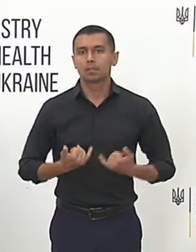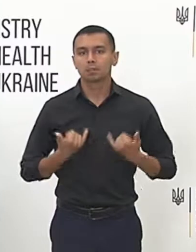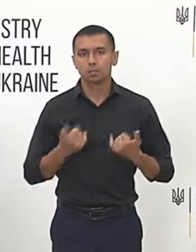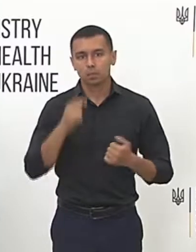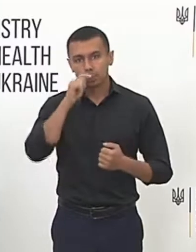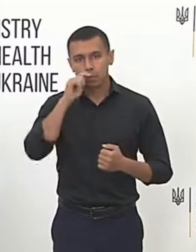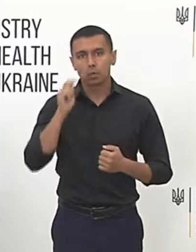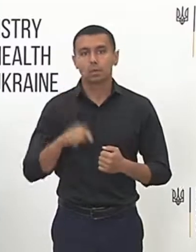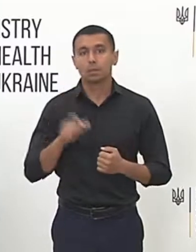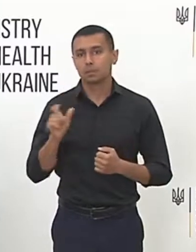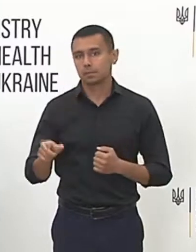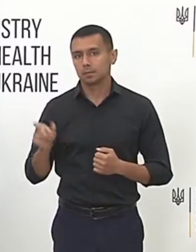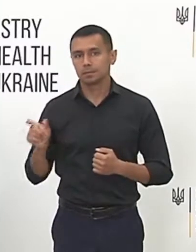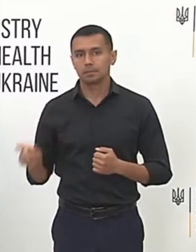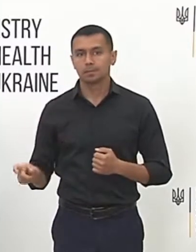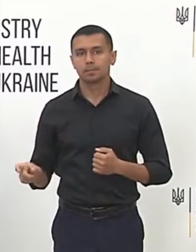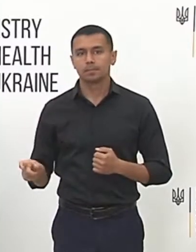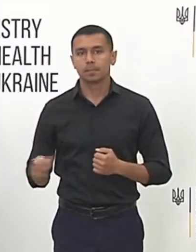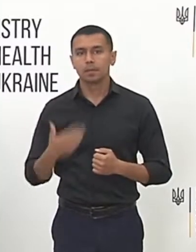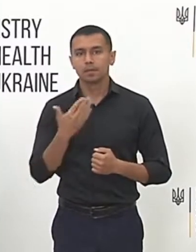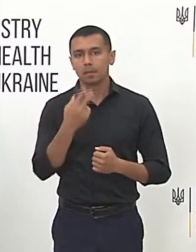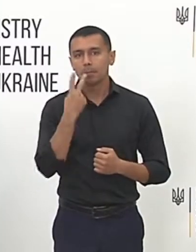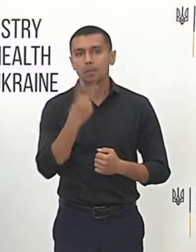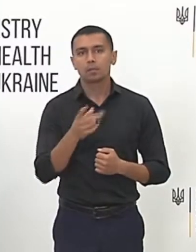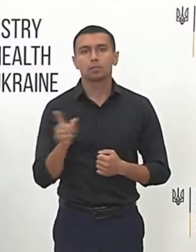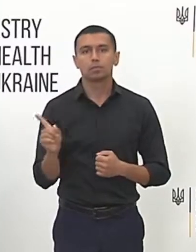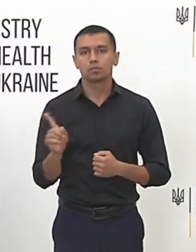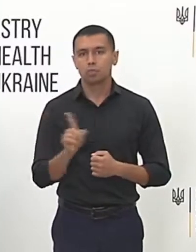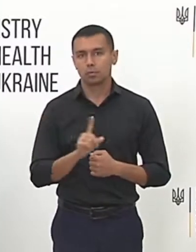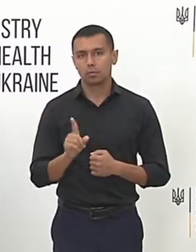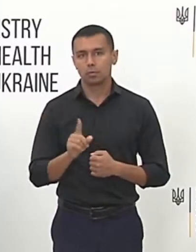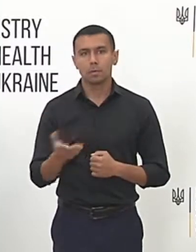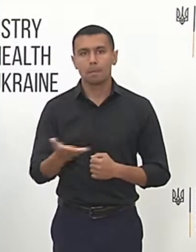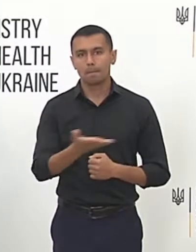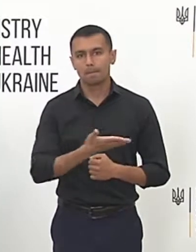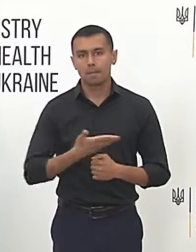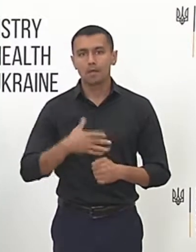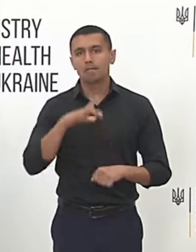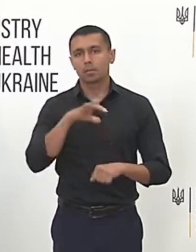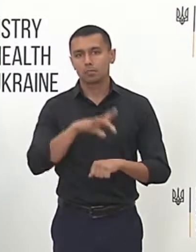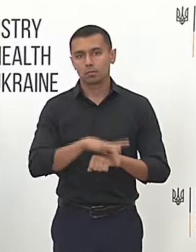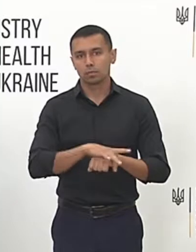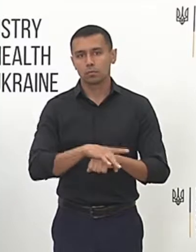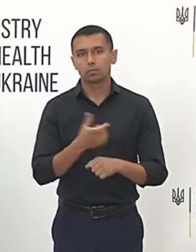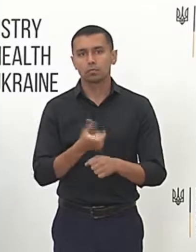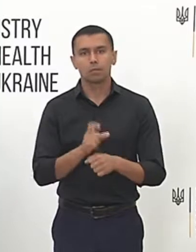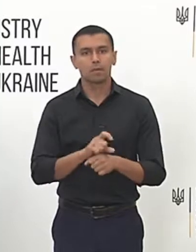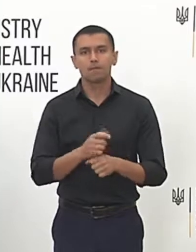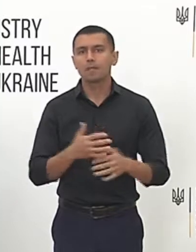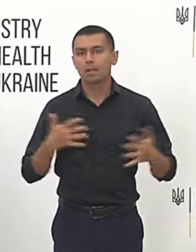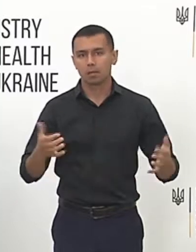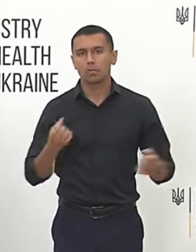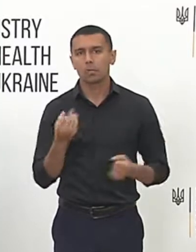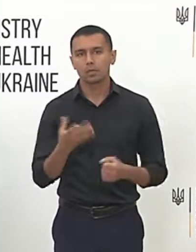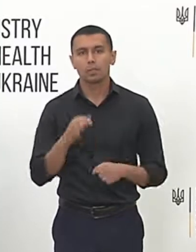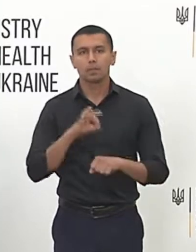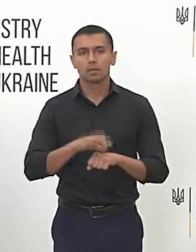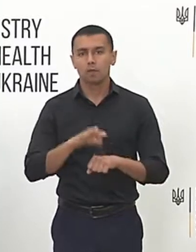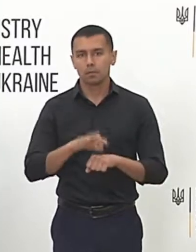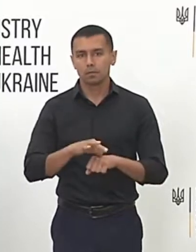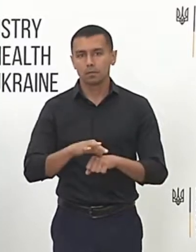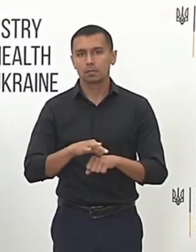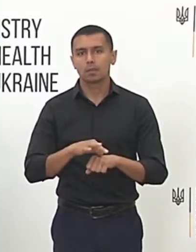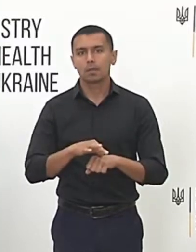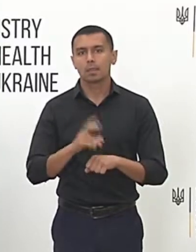Шановні українці, ви бачите, що ми фіксуємо достатньо велику кількість